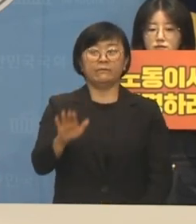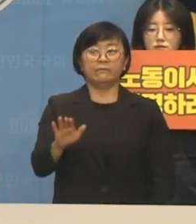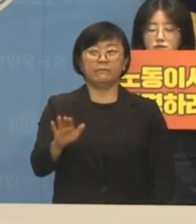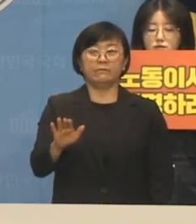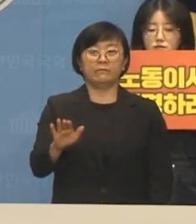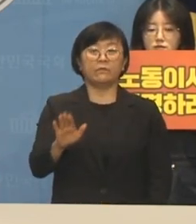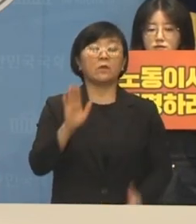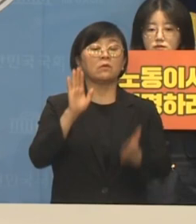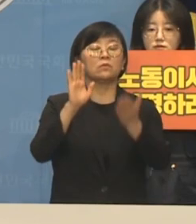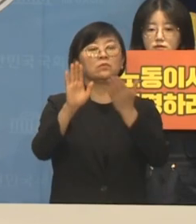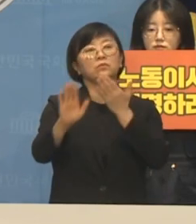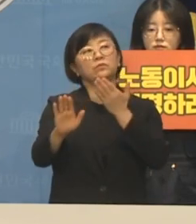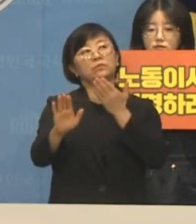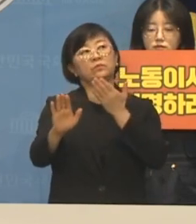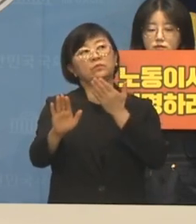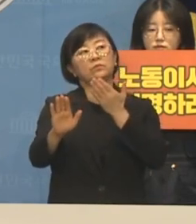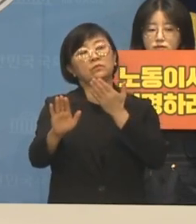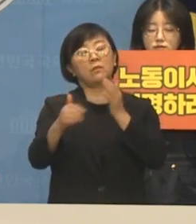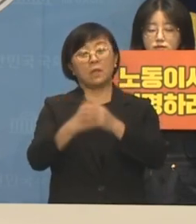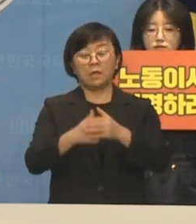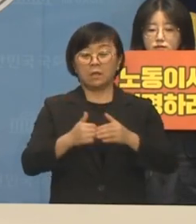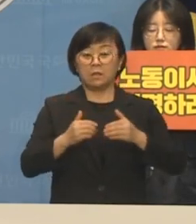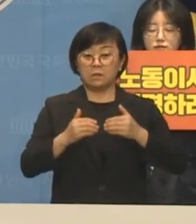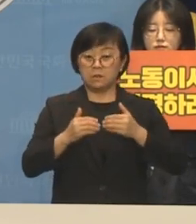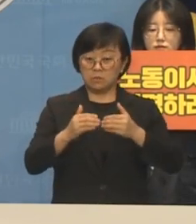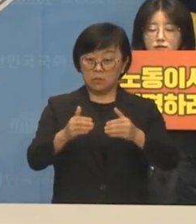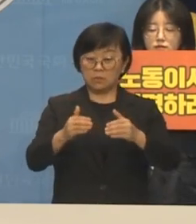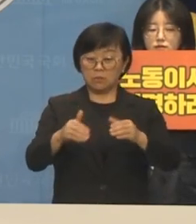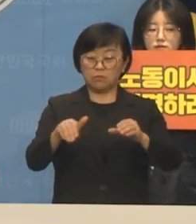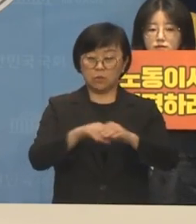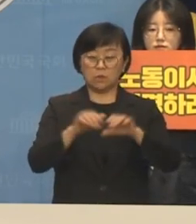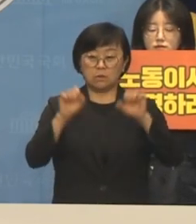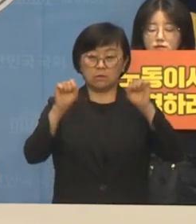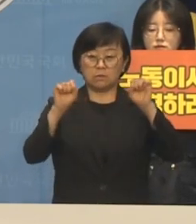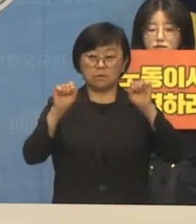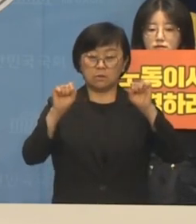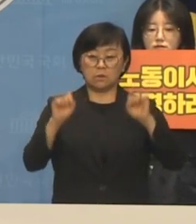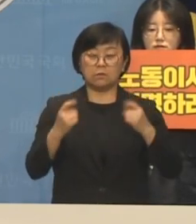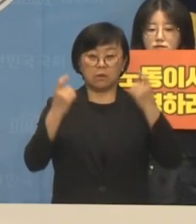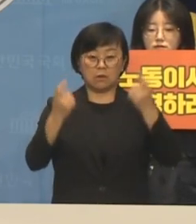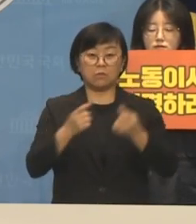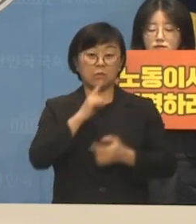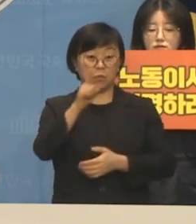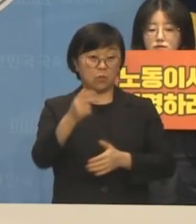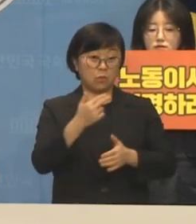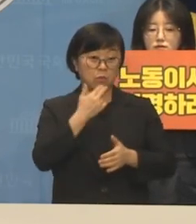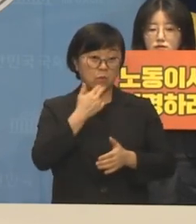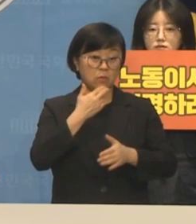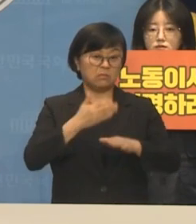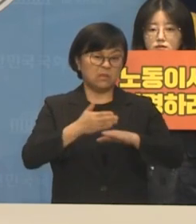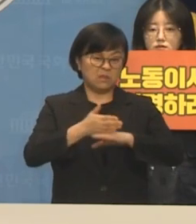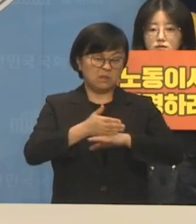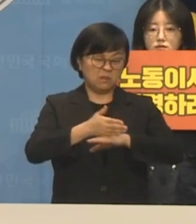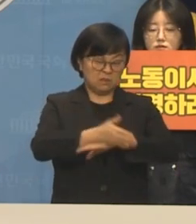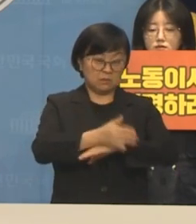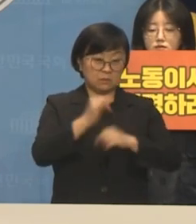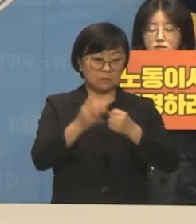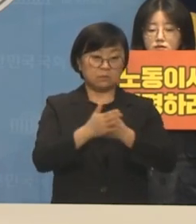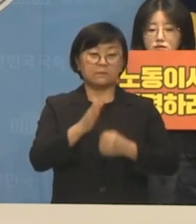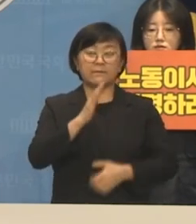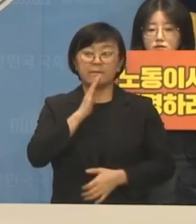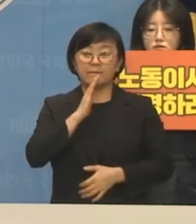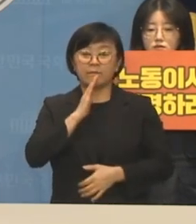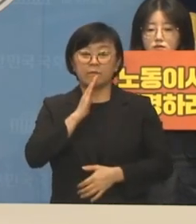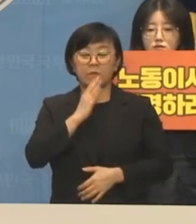불구하고 그 이후에 이에 대한 집행을 문체부에 보고하지도 않고 계속해서 늑장을 부리면서